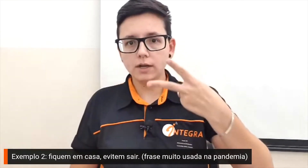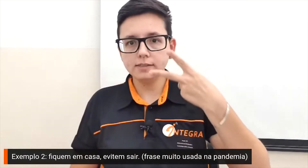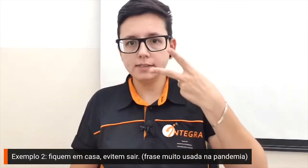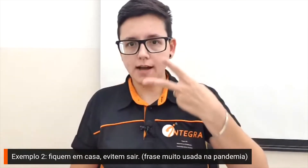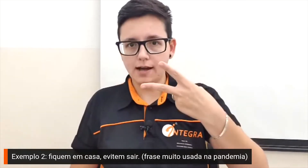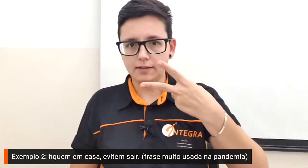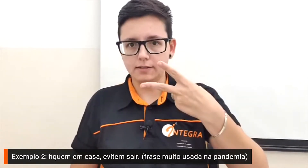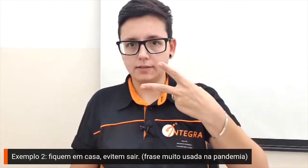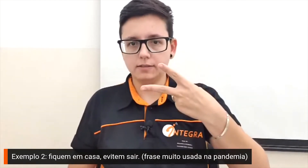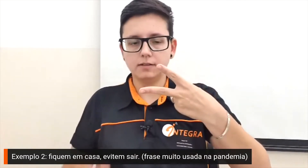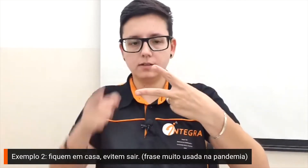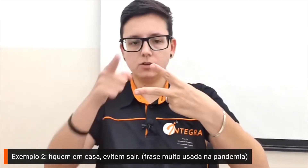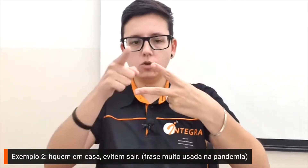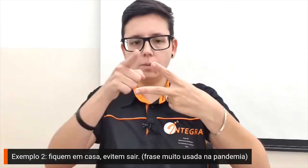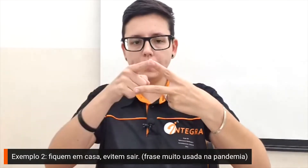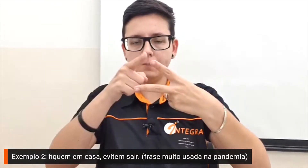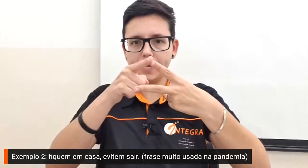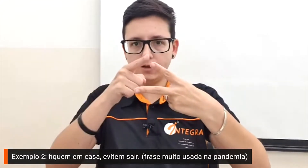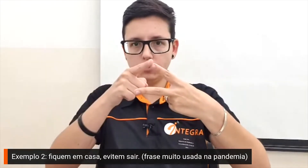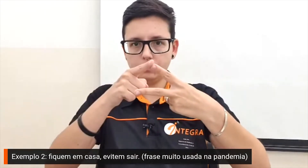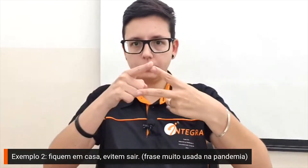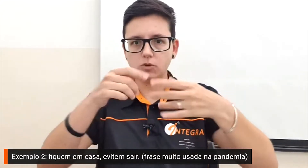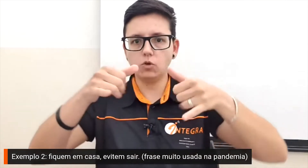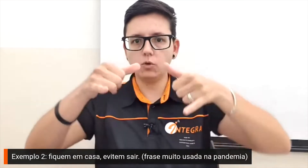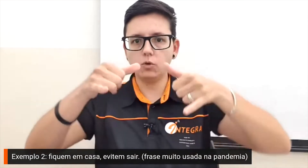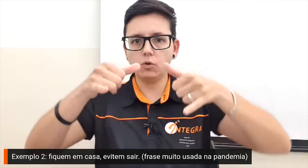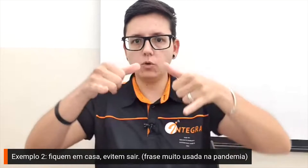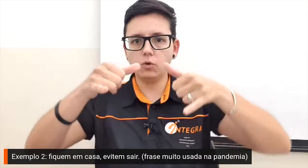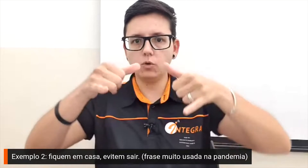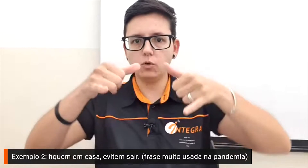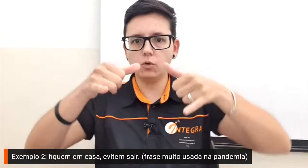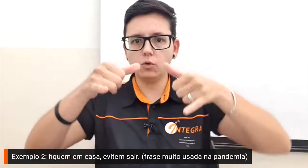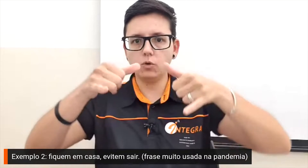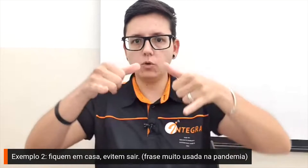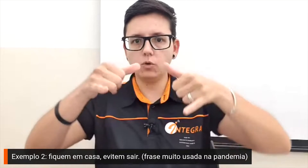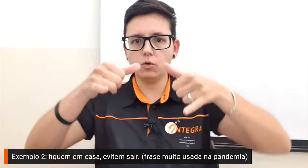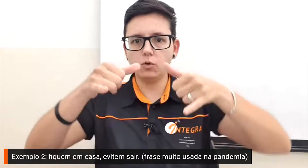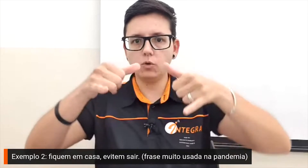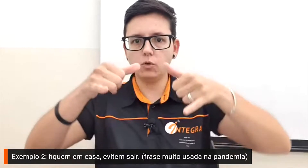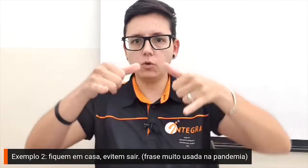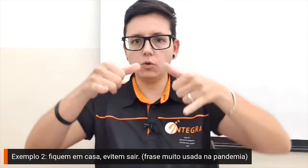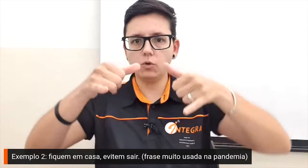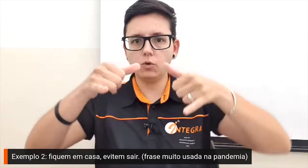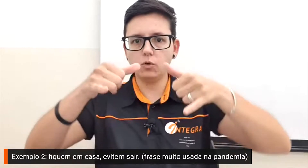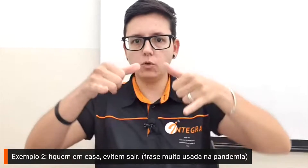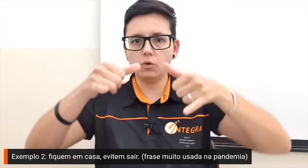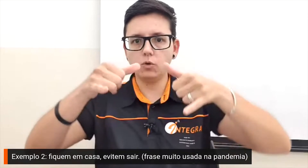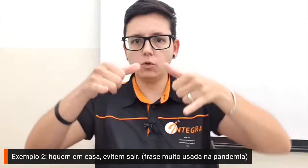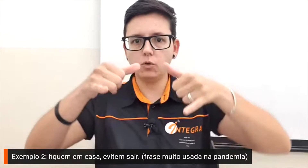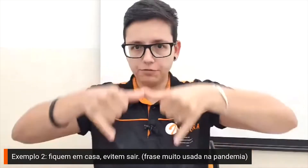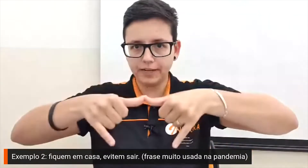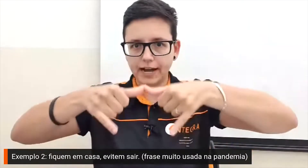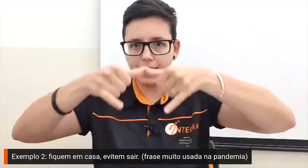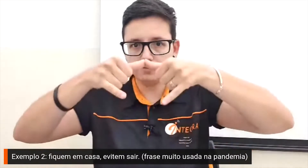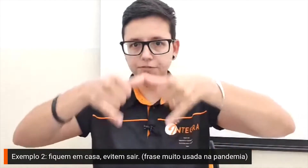2 sinais. O primeiro, o próprio ficar, que você já aprendeu, né? Ficar,